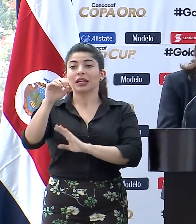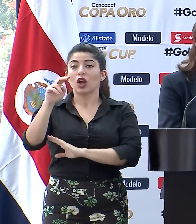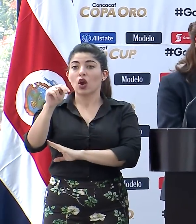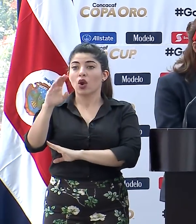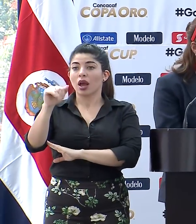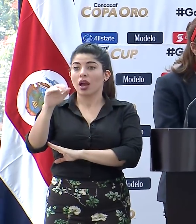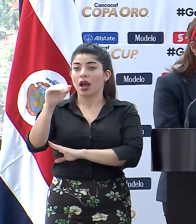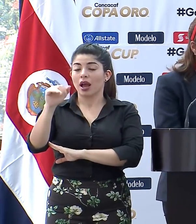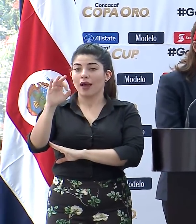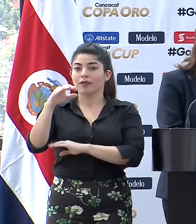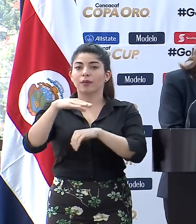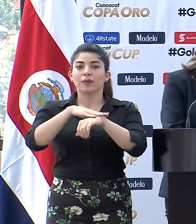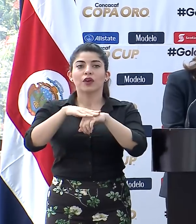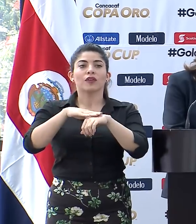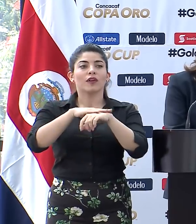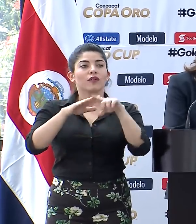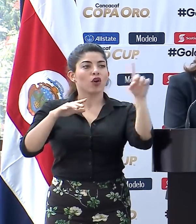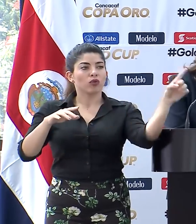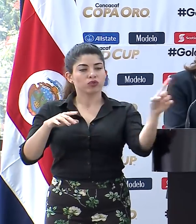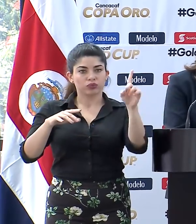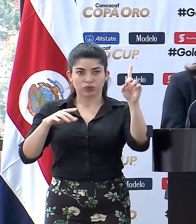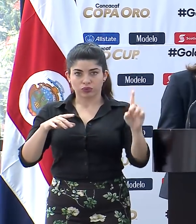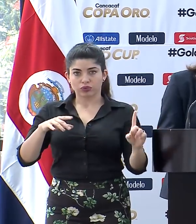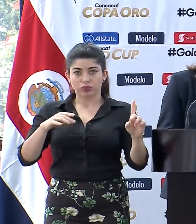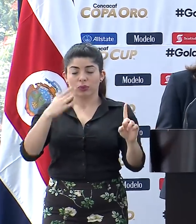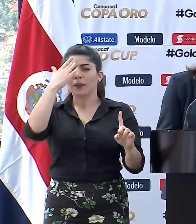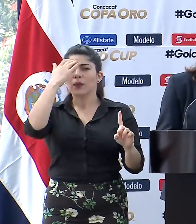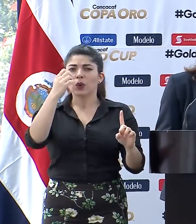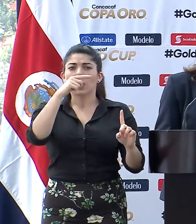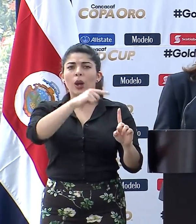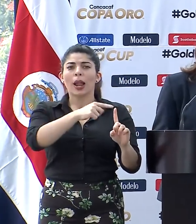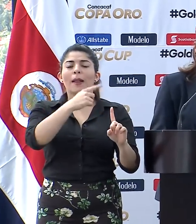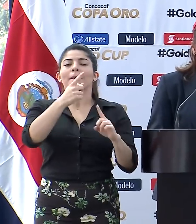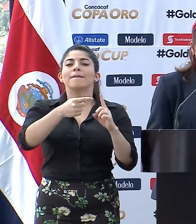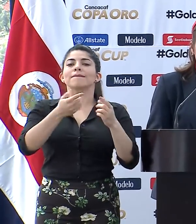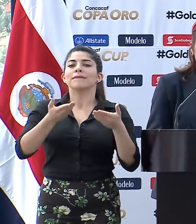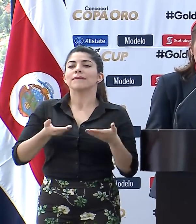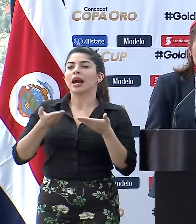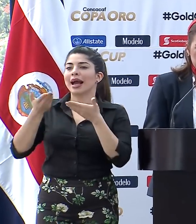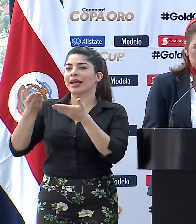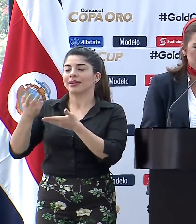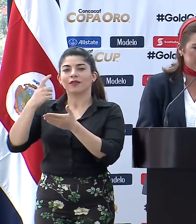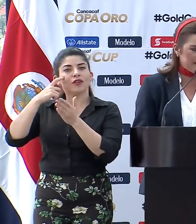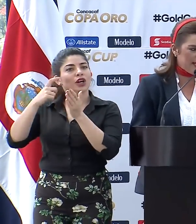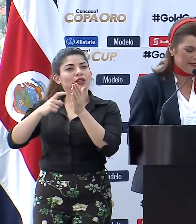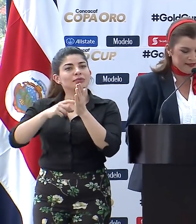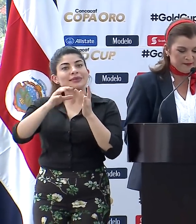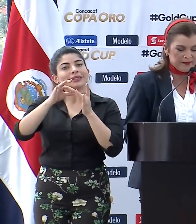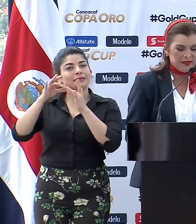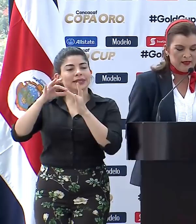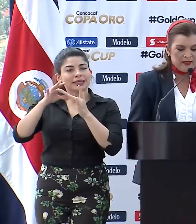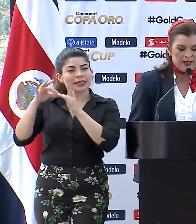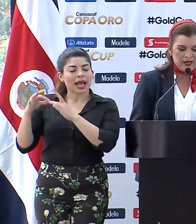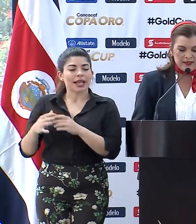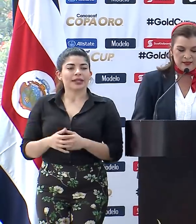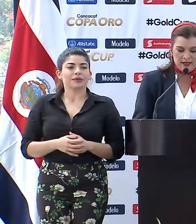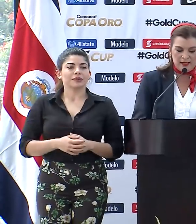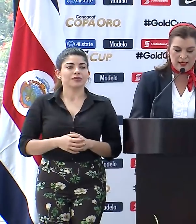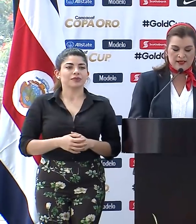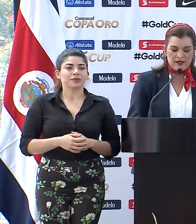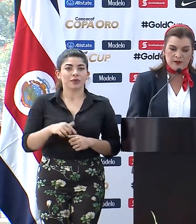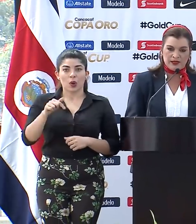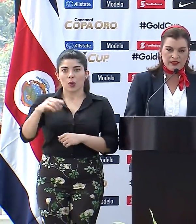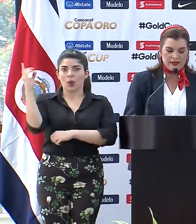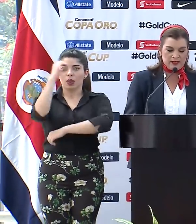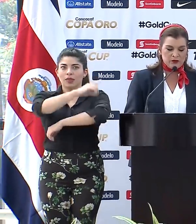CONCACAF, por favor pasar aquí al frente, porque él va a hacer la entrega de reconocimientos especiales en este